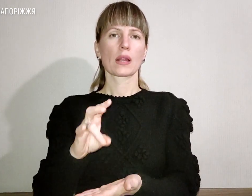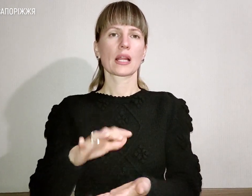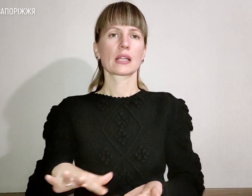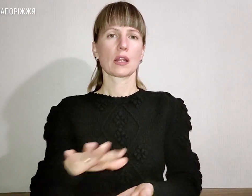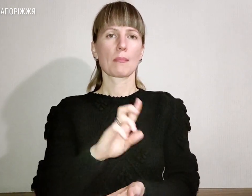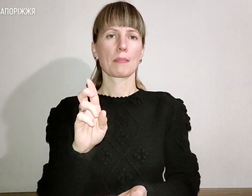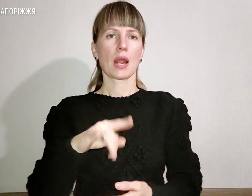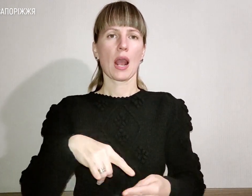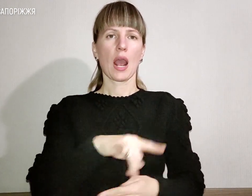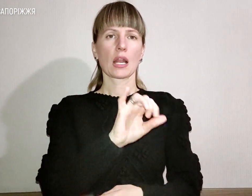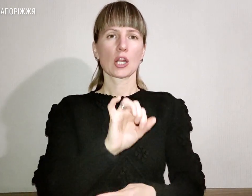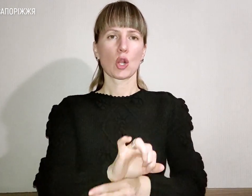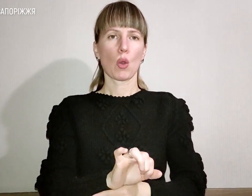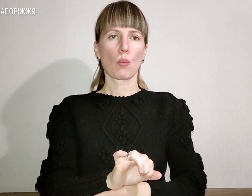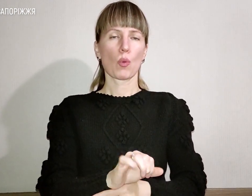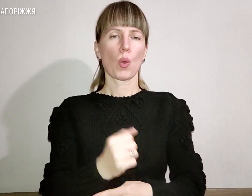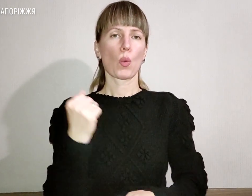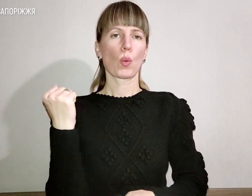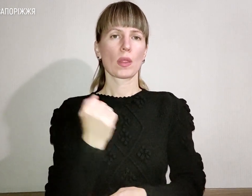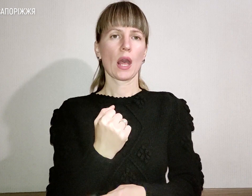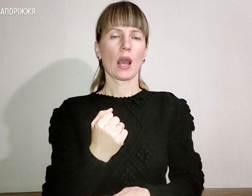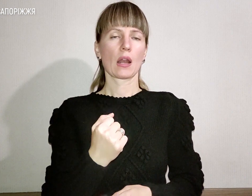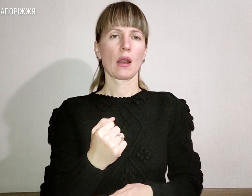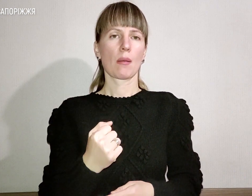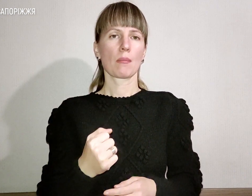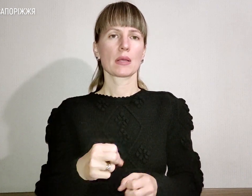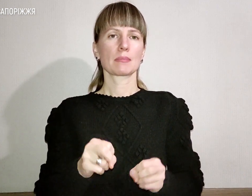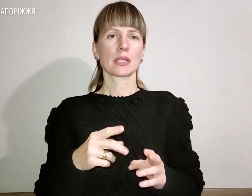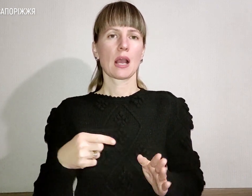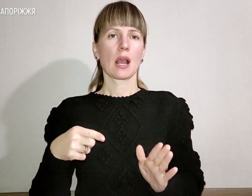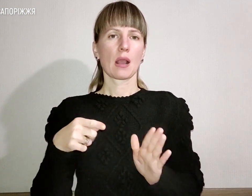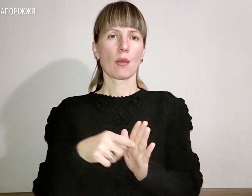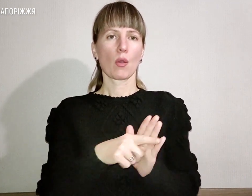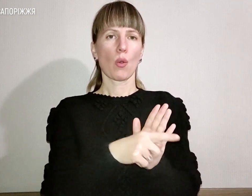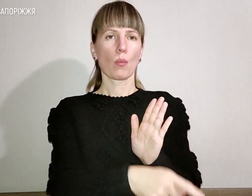Бердянського аеродрому ударом тактичного ракетного комплексу «Точка-У».